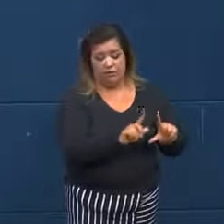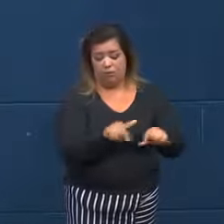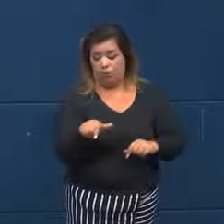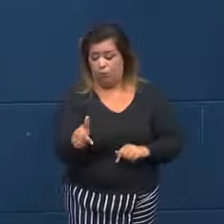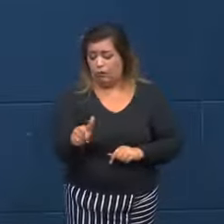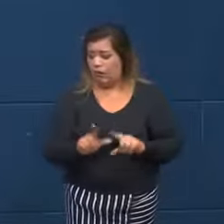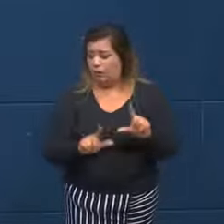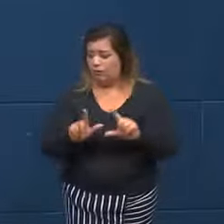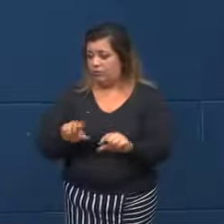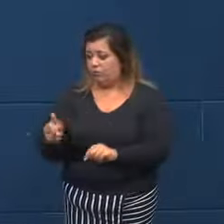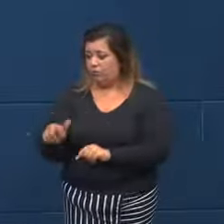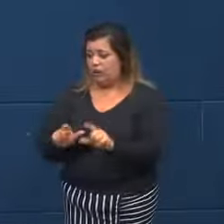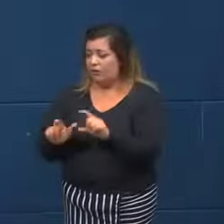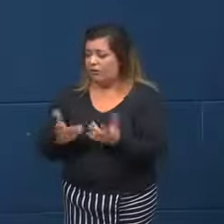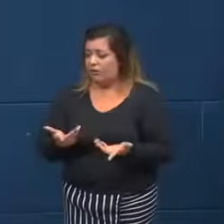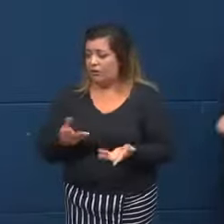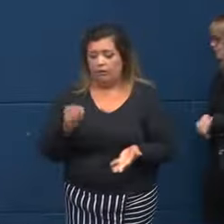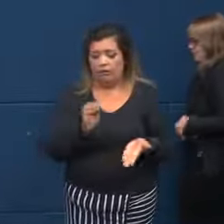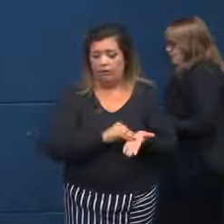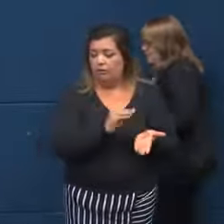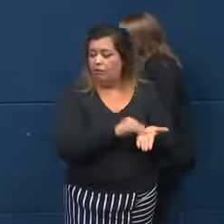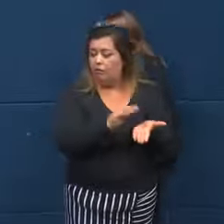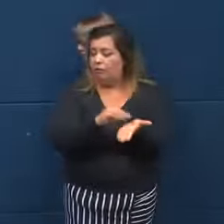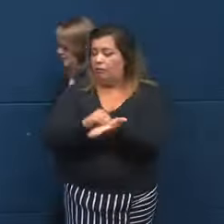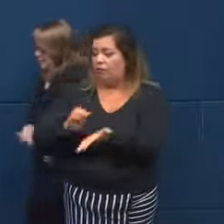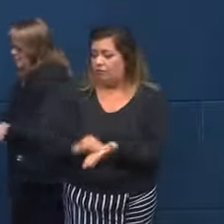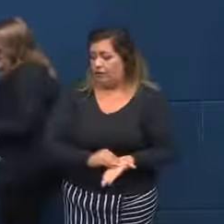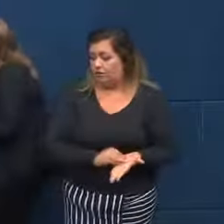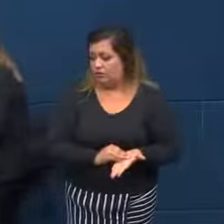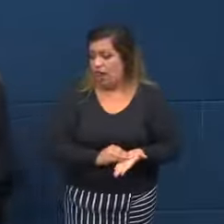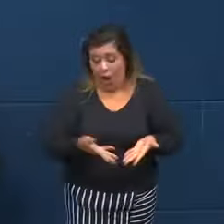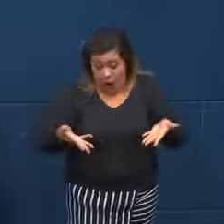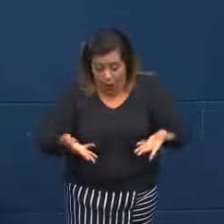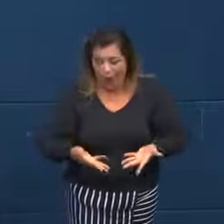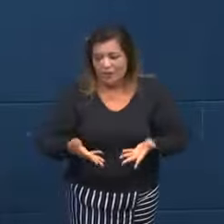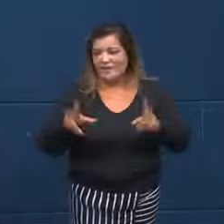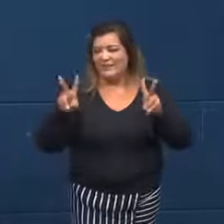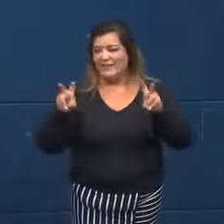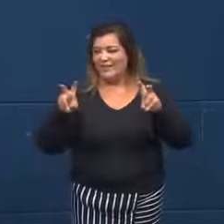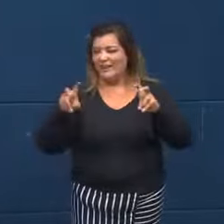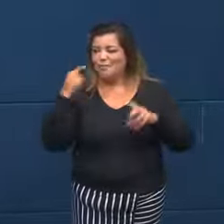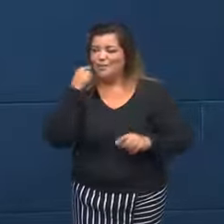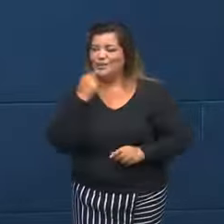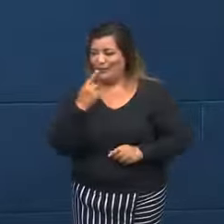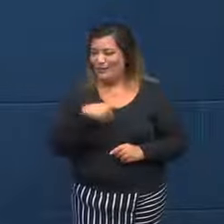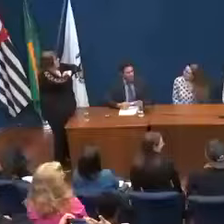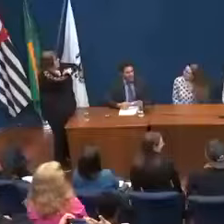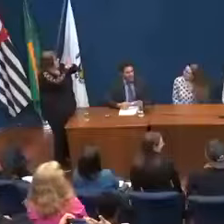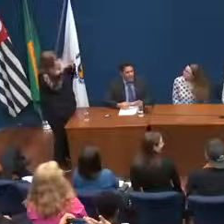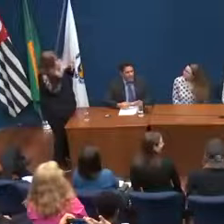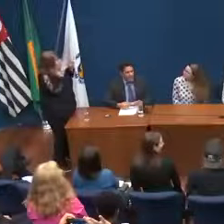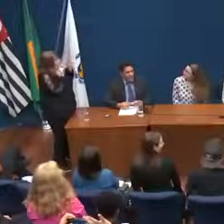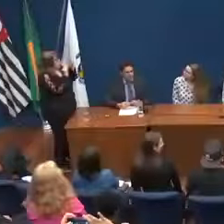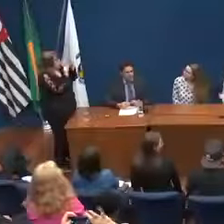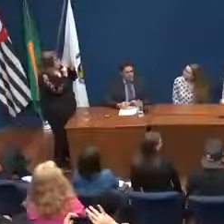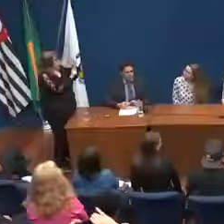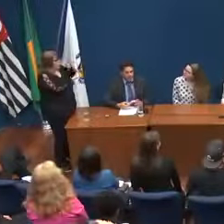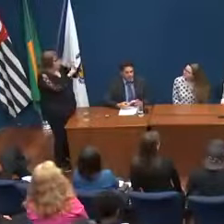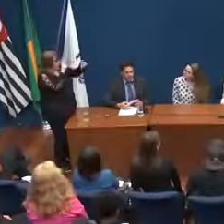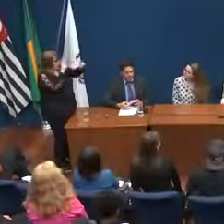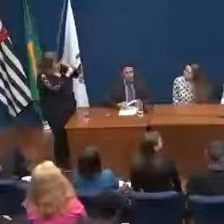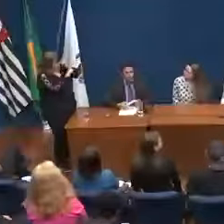10 milhões de surdos. Isso é o equivalente a quase 5% da população brasileira. Essa